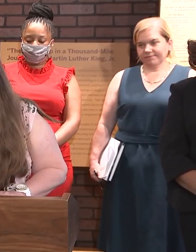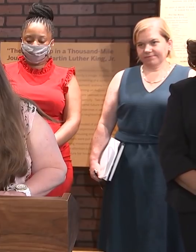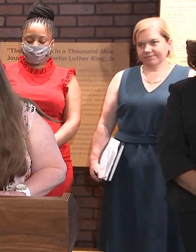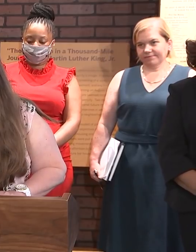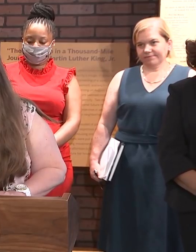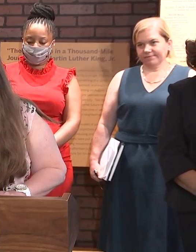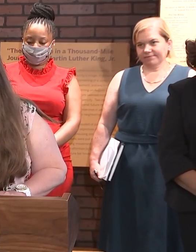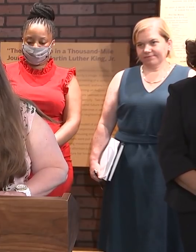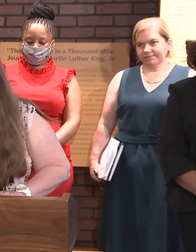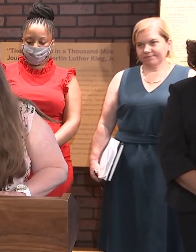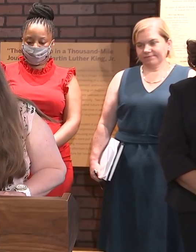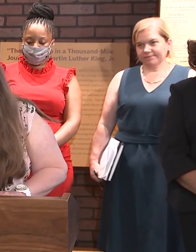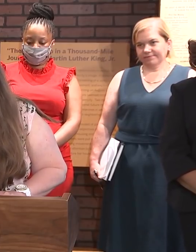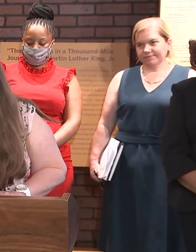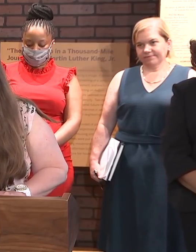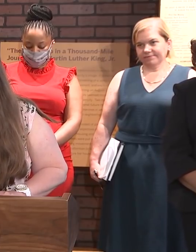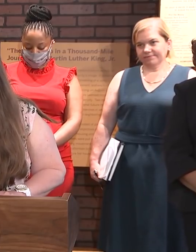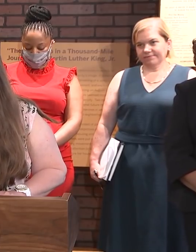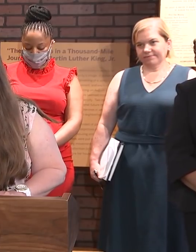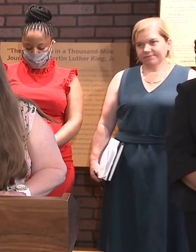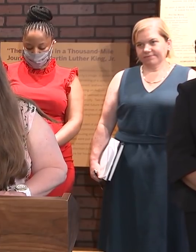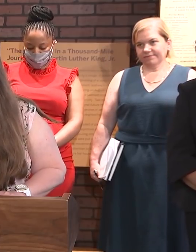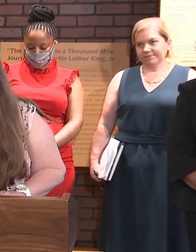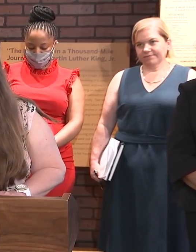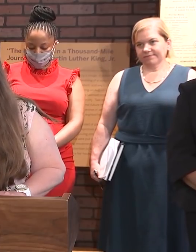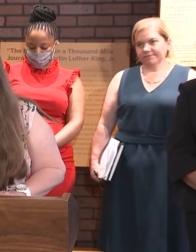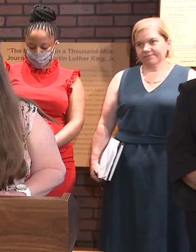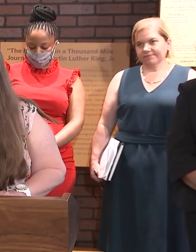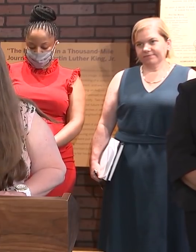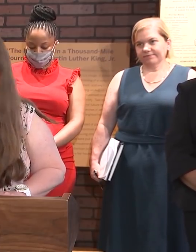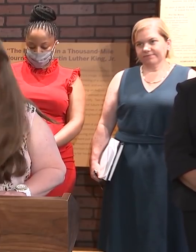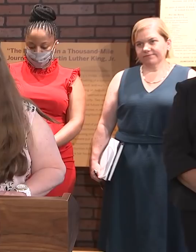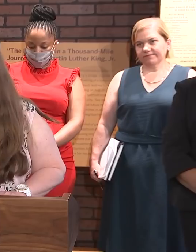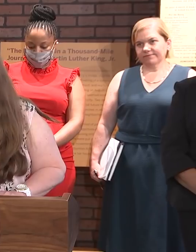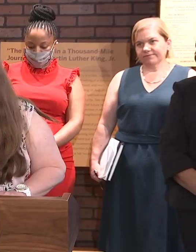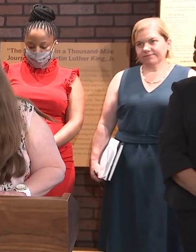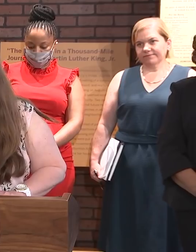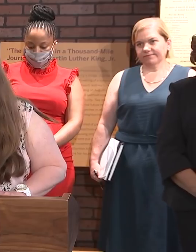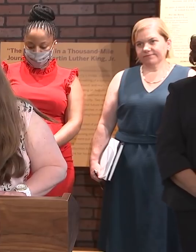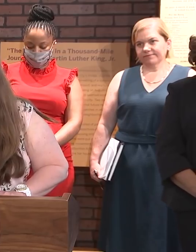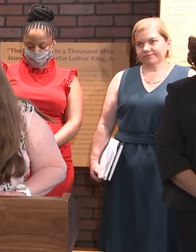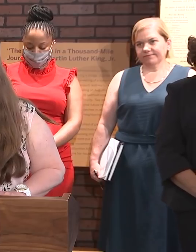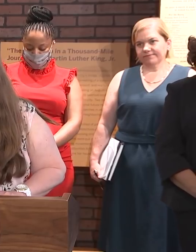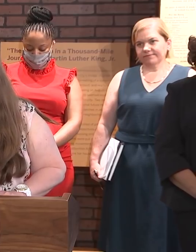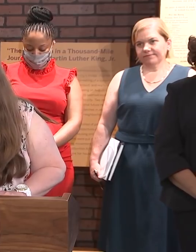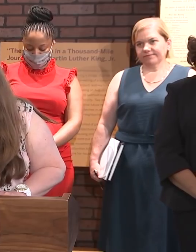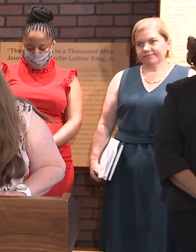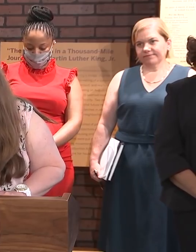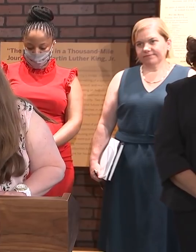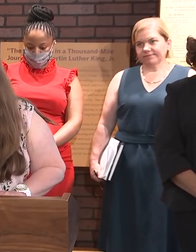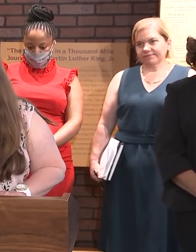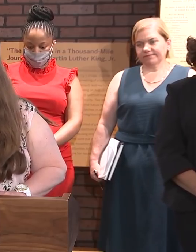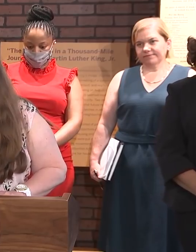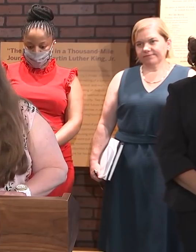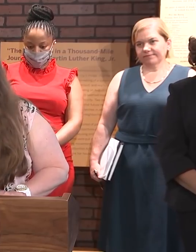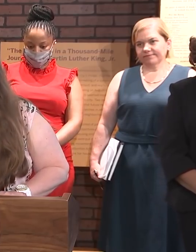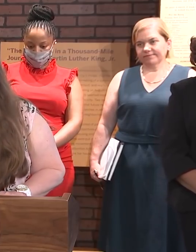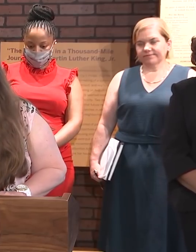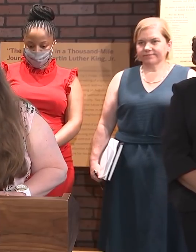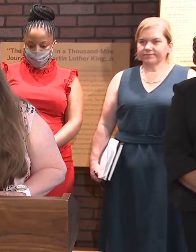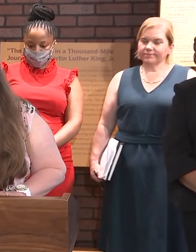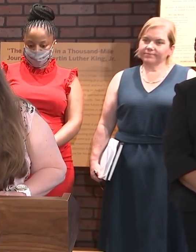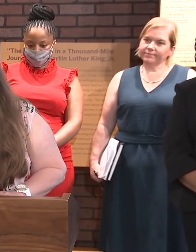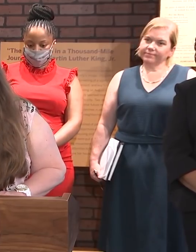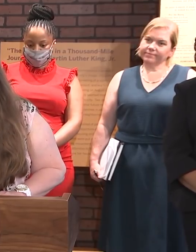marcadas desigualdades raciales que han resultado de siglos de racismo sistémicos y discriminación.